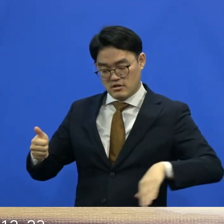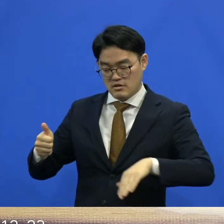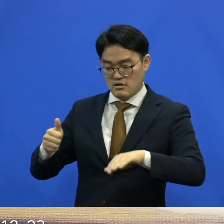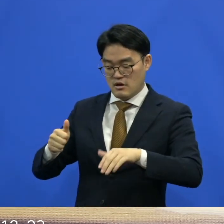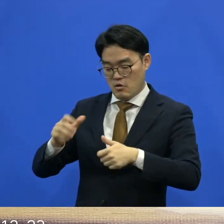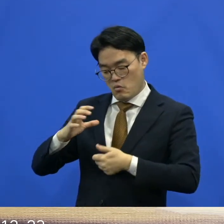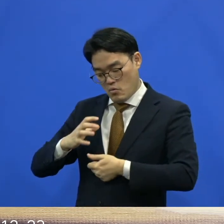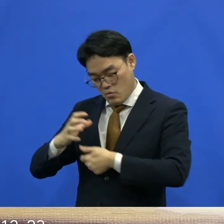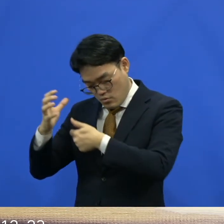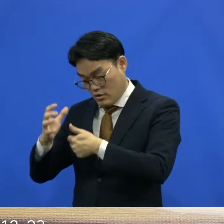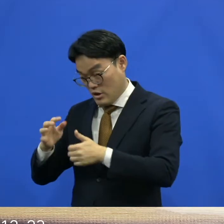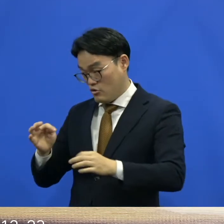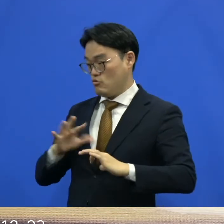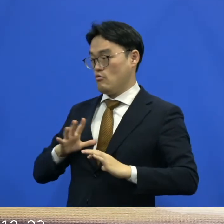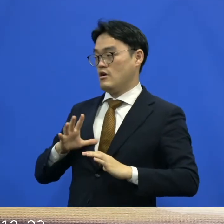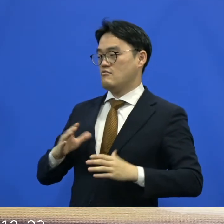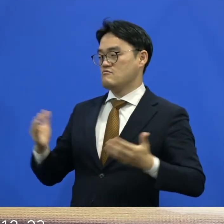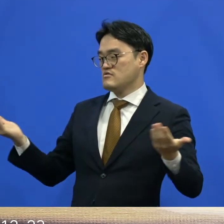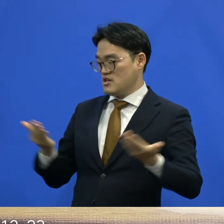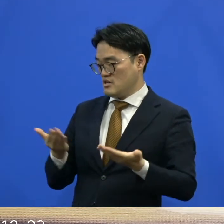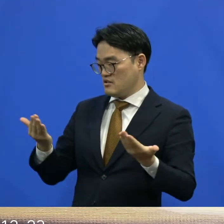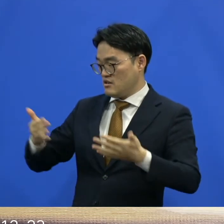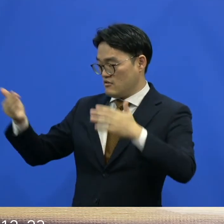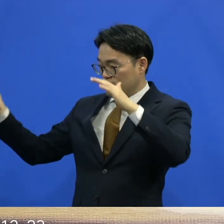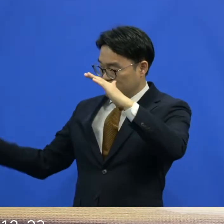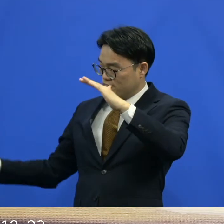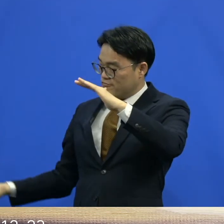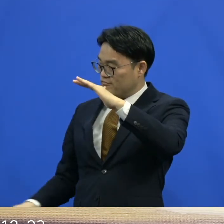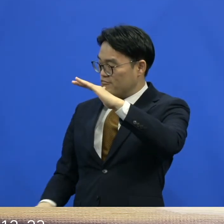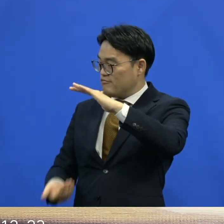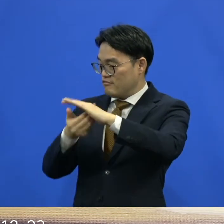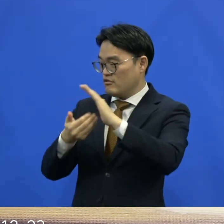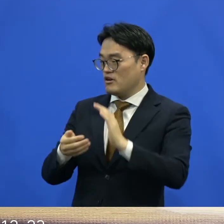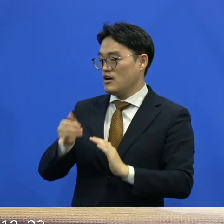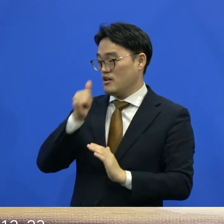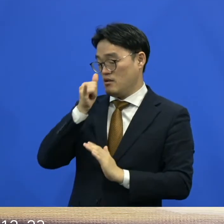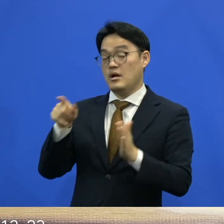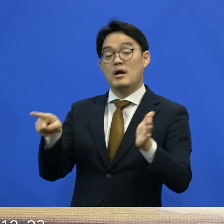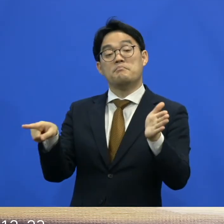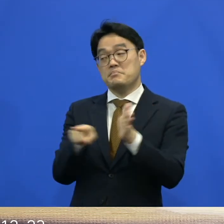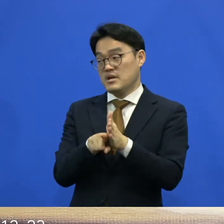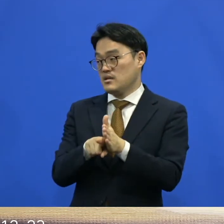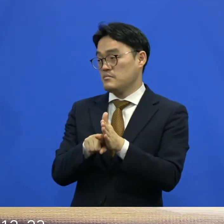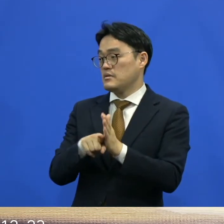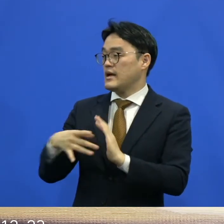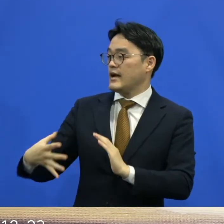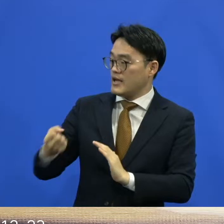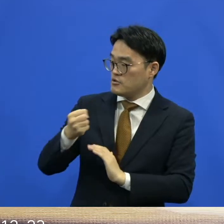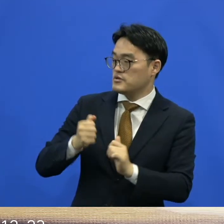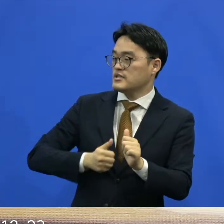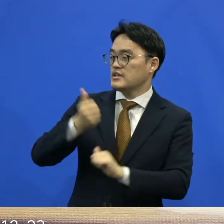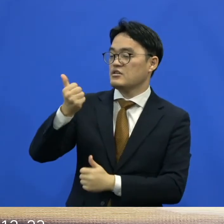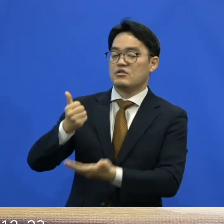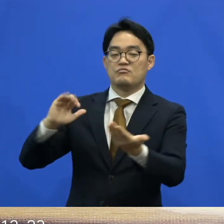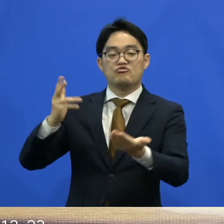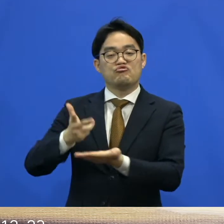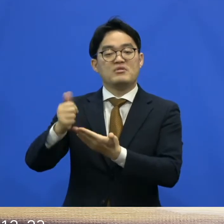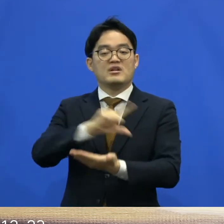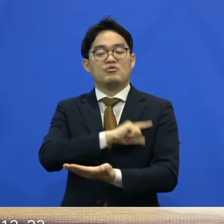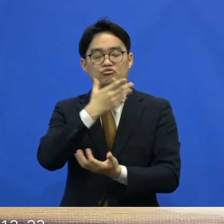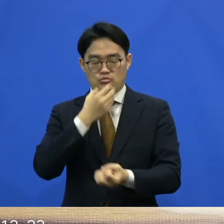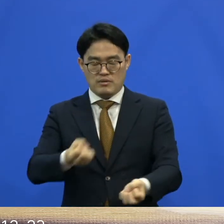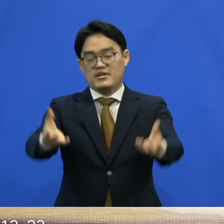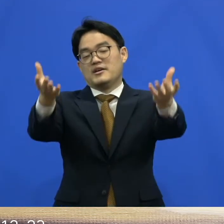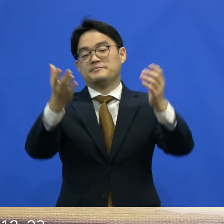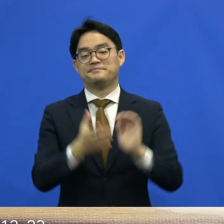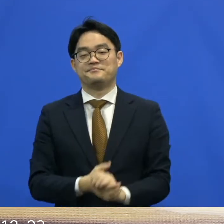놀라운 계획을 이루어가고 계심을 믿고 믿음으로 승리하는 여러분들 되시기를 주의 이름으로